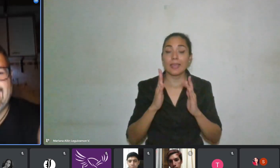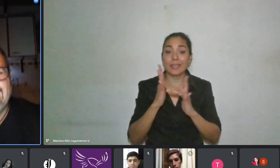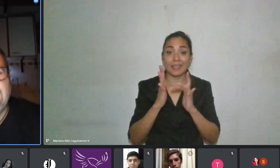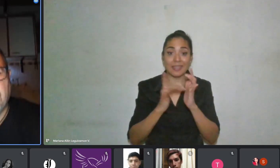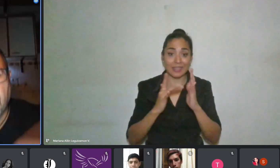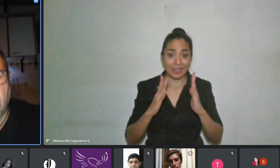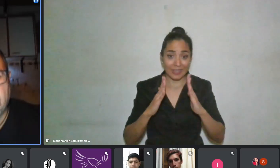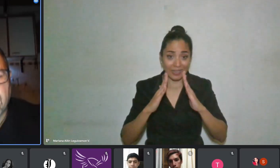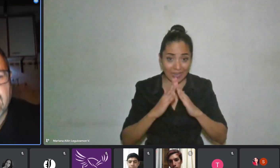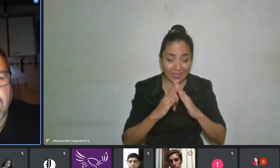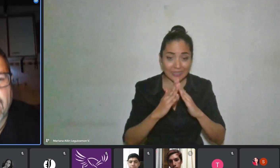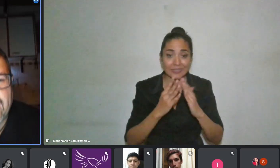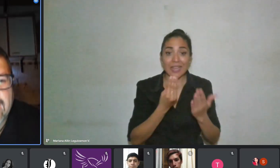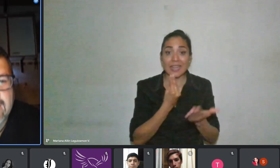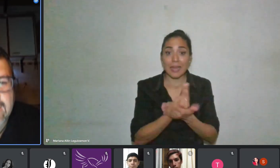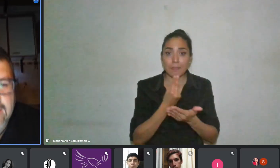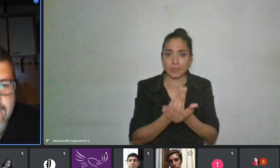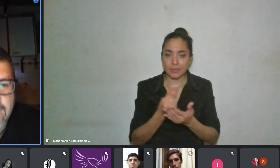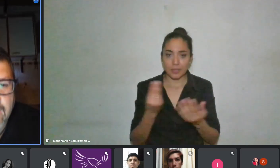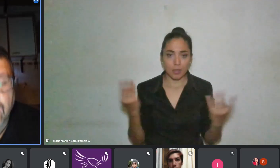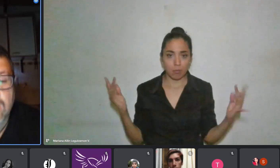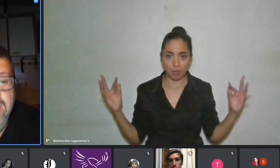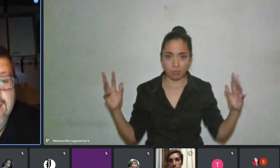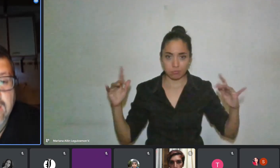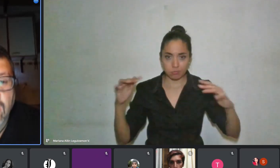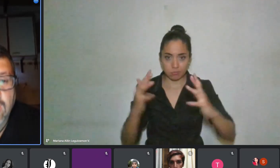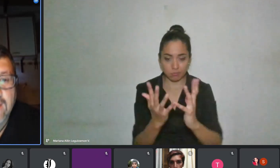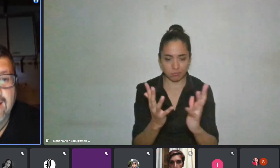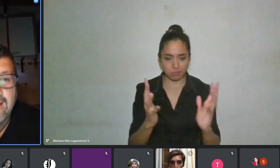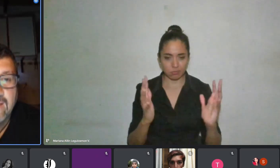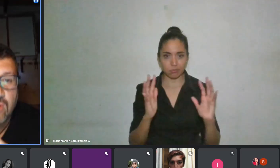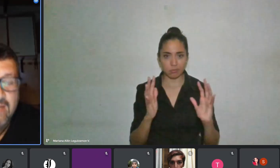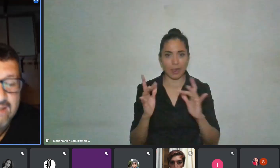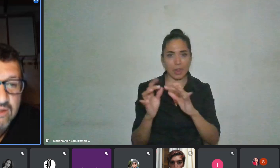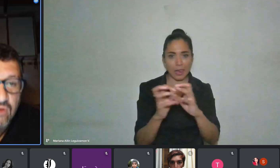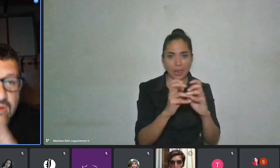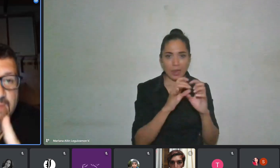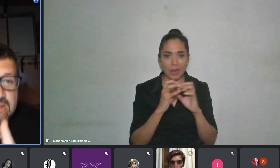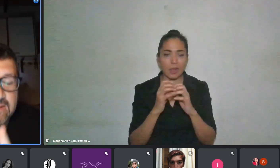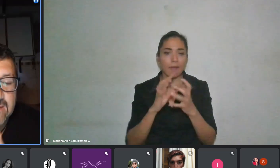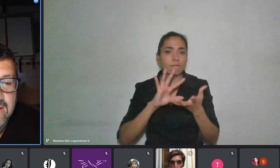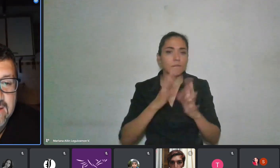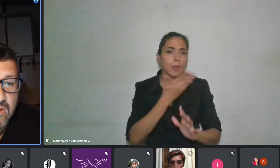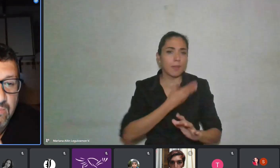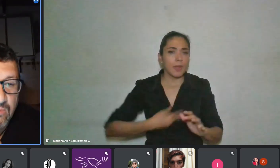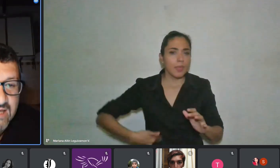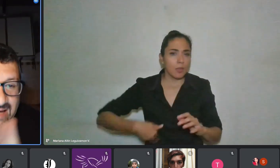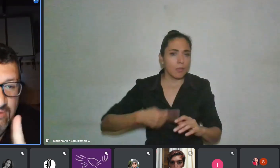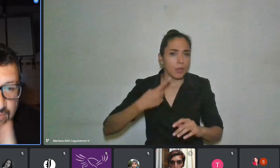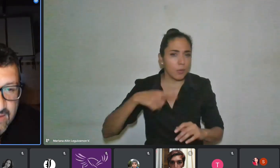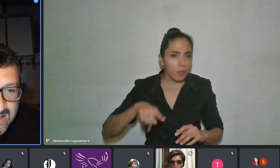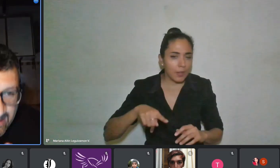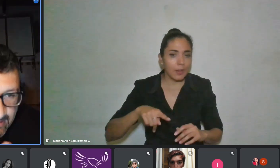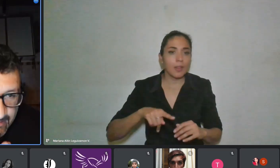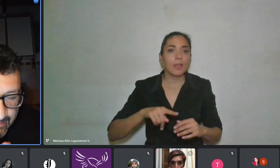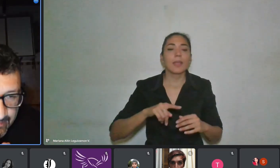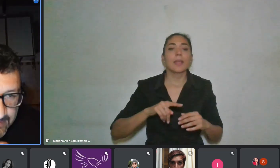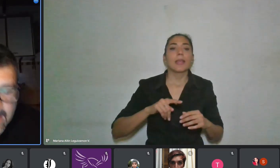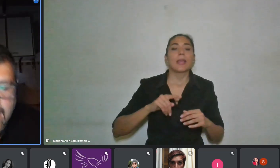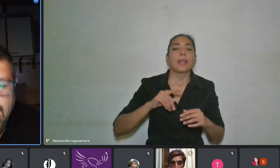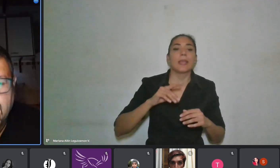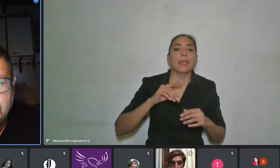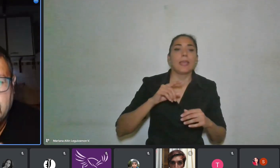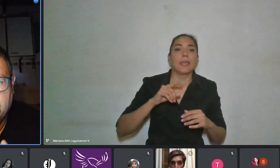ver, ¿qué tipo de gobierno queremos para Argentina? Bueno, se eligió el democrático, representativo, republicano y federal.